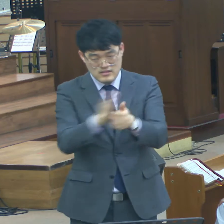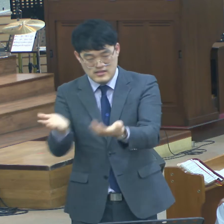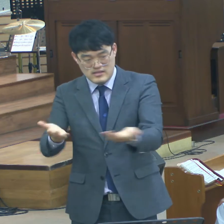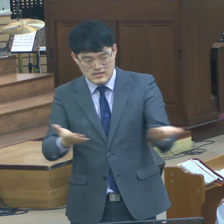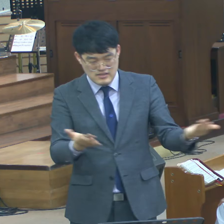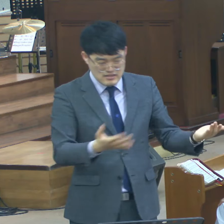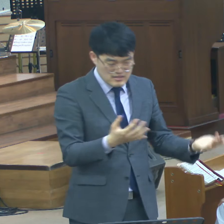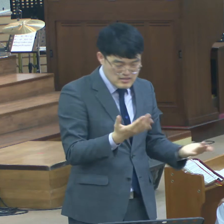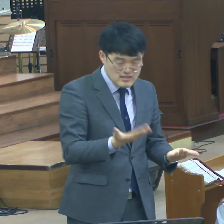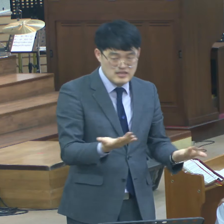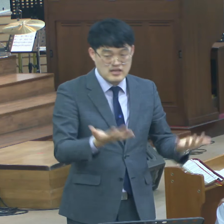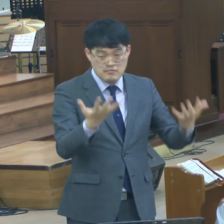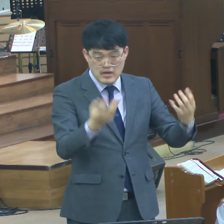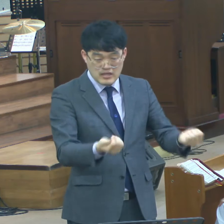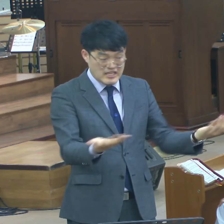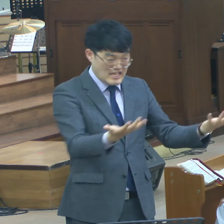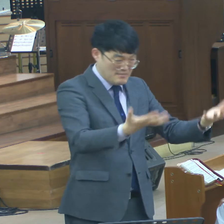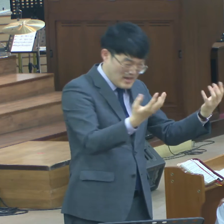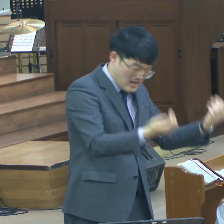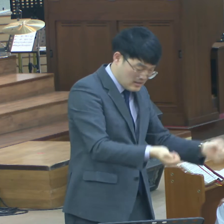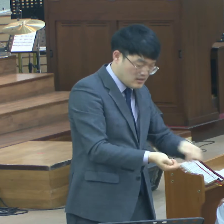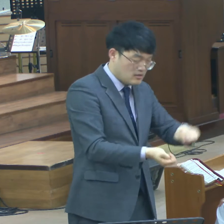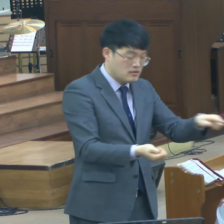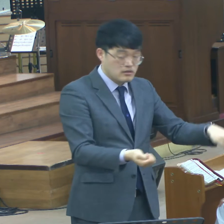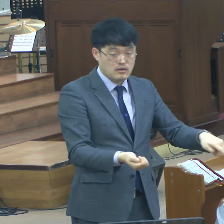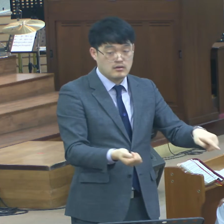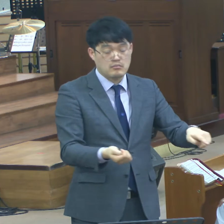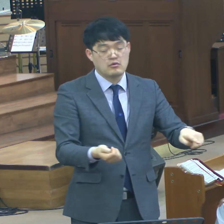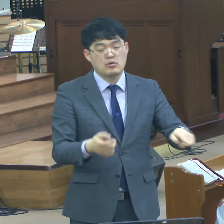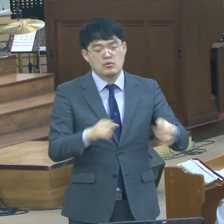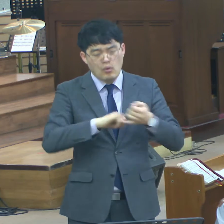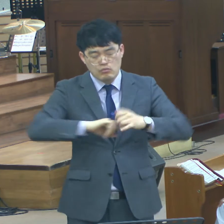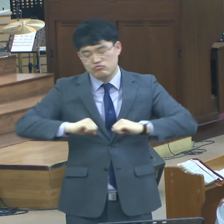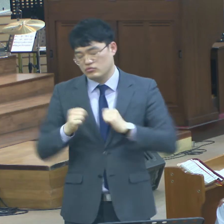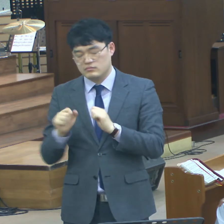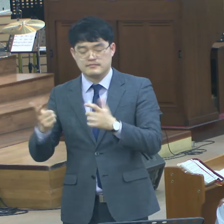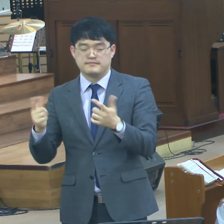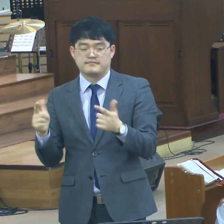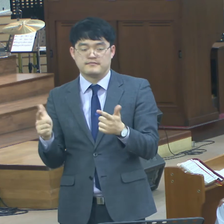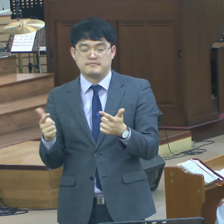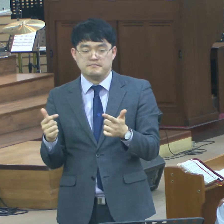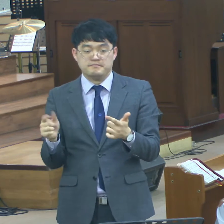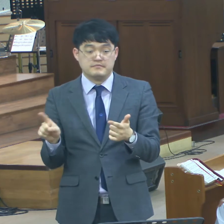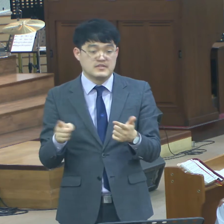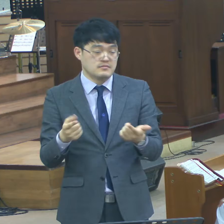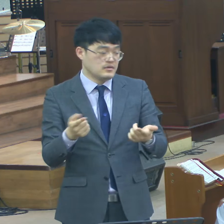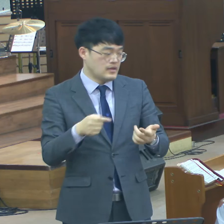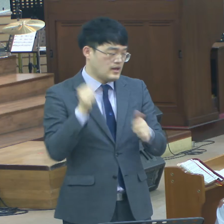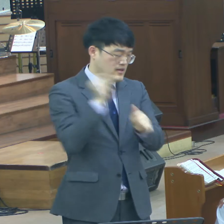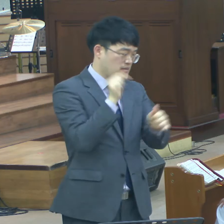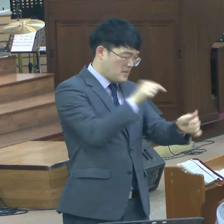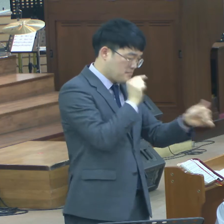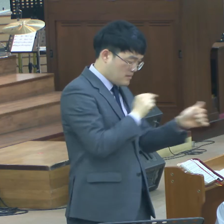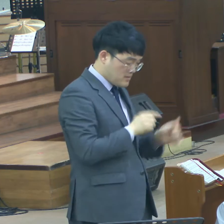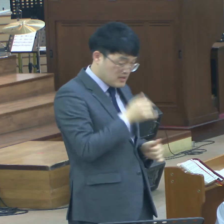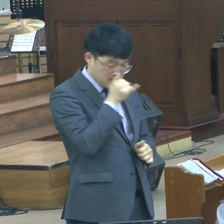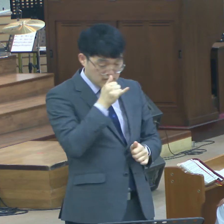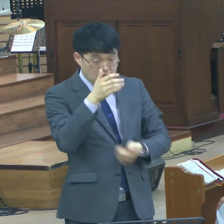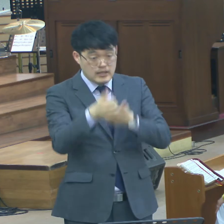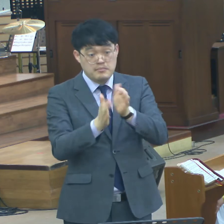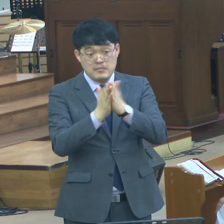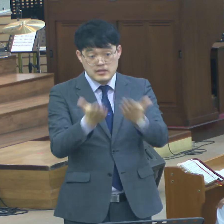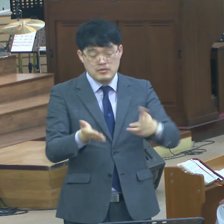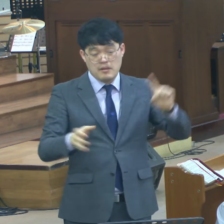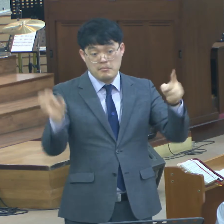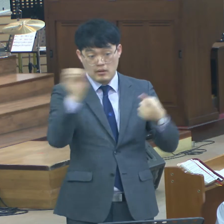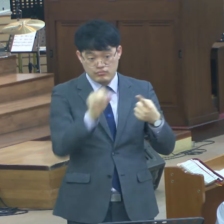아니에요. 그걸 하라고 하는 것은 순종했을지 모르지만 여러 말씀들이 있어요. 그 말씀들을 다 지키는 건 아니란